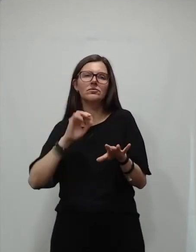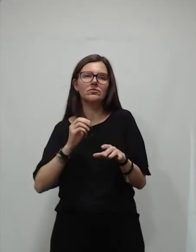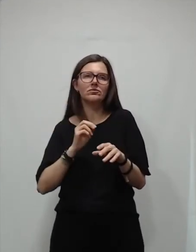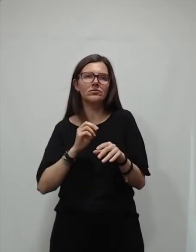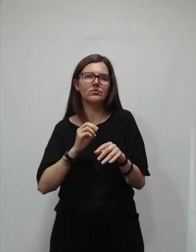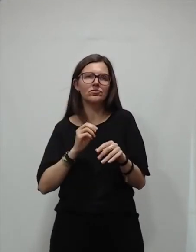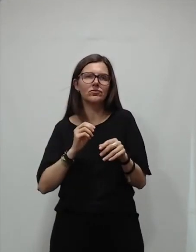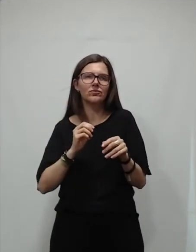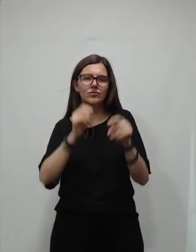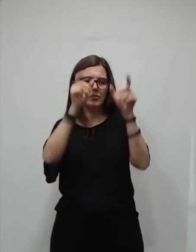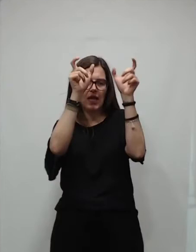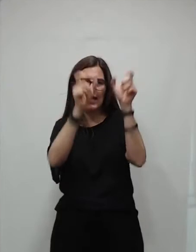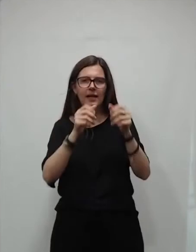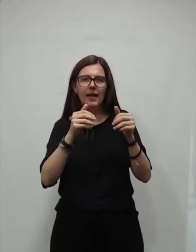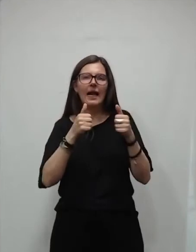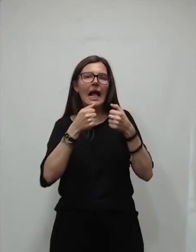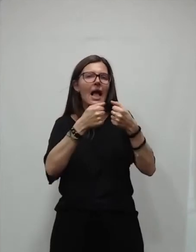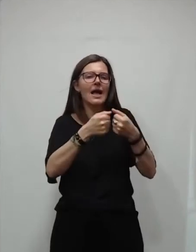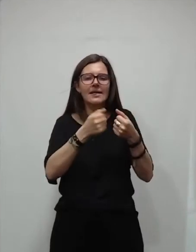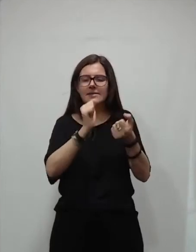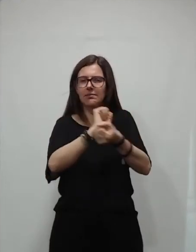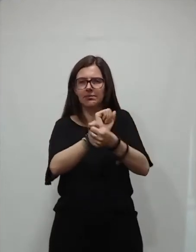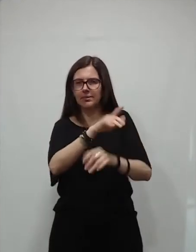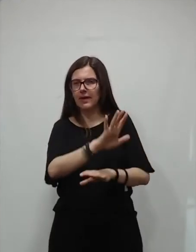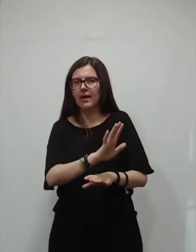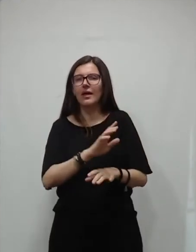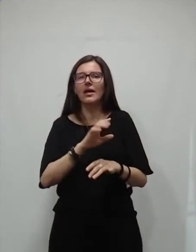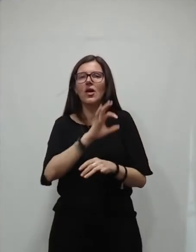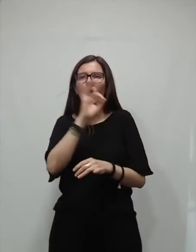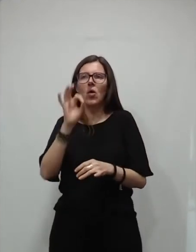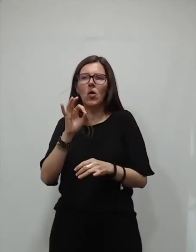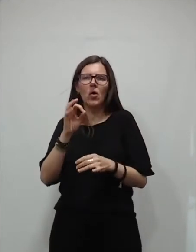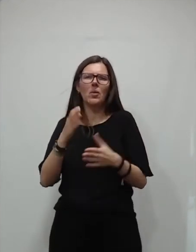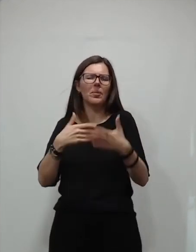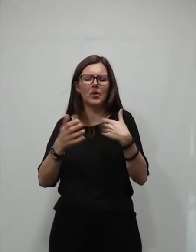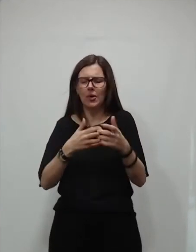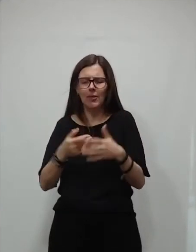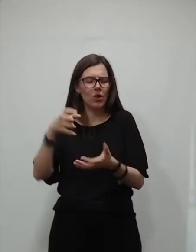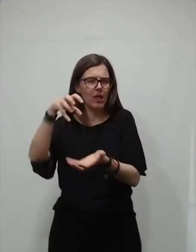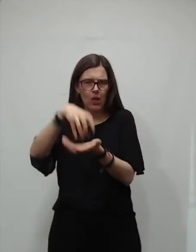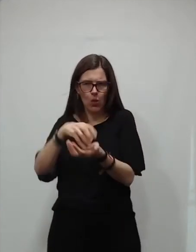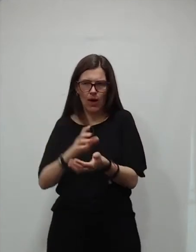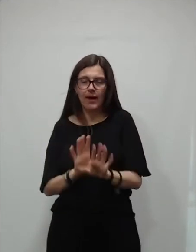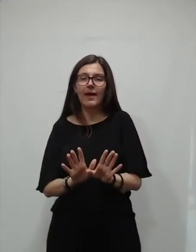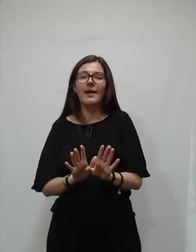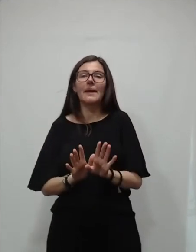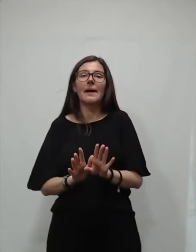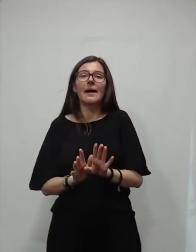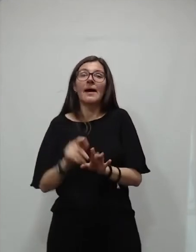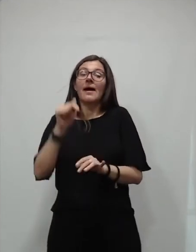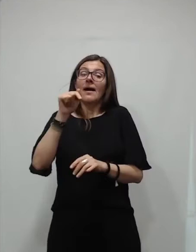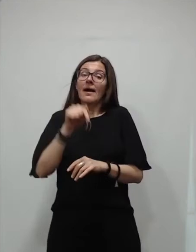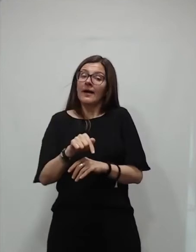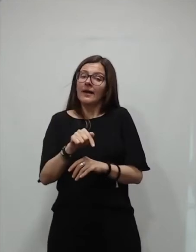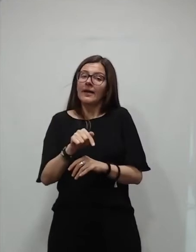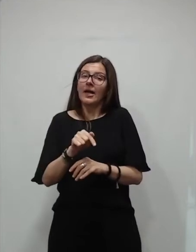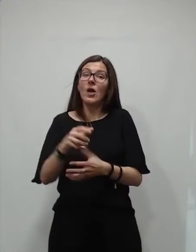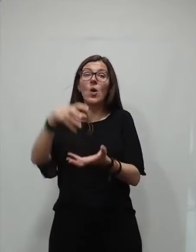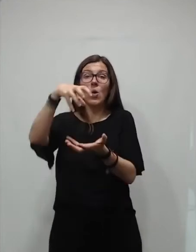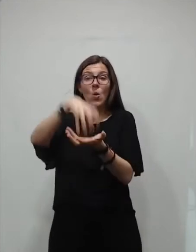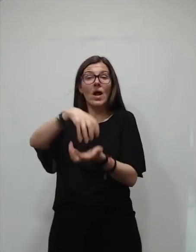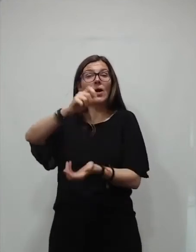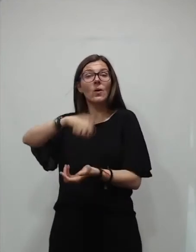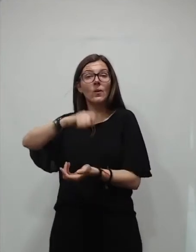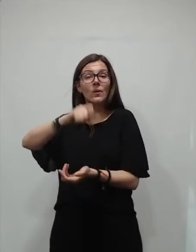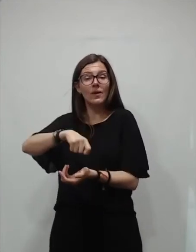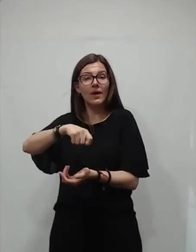o respectivamente, ahí tenemos una etapa mucho más fuerte en donde existen juzgados especializados para poder